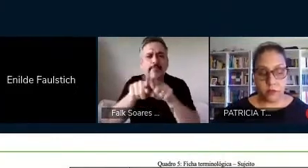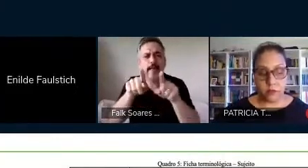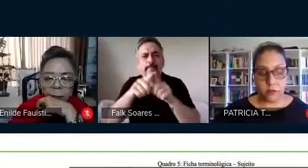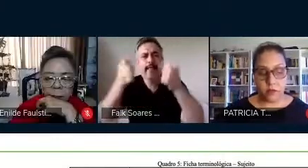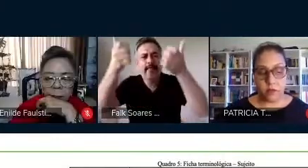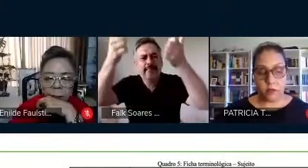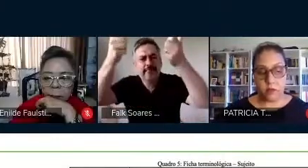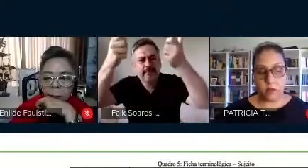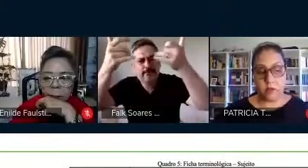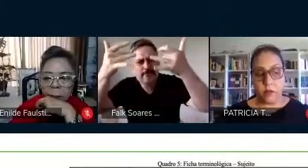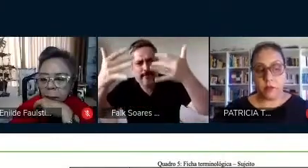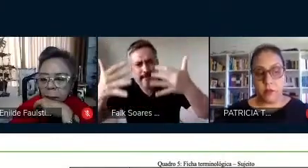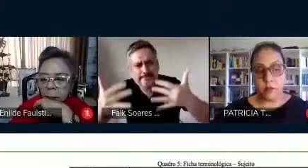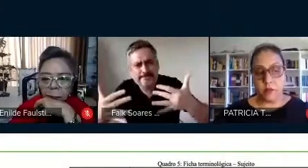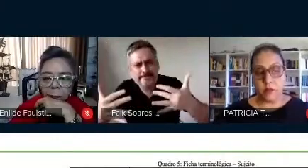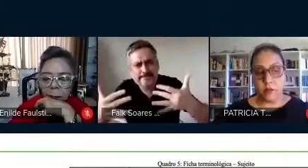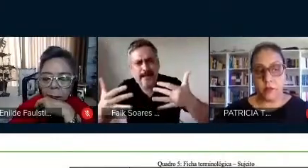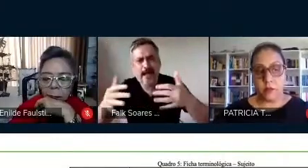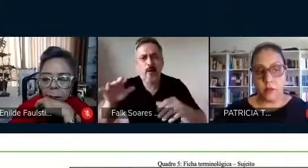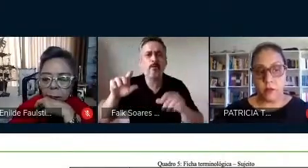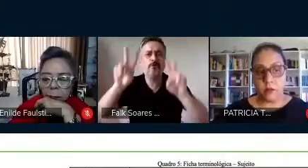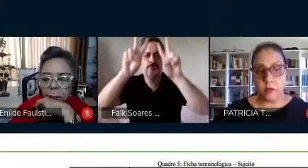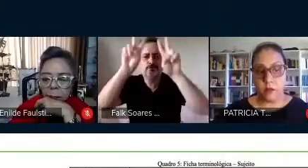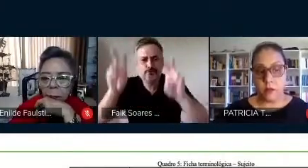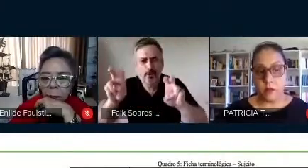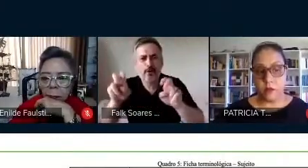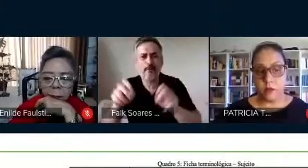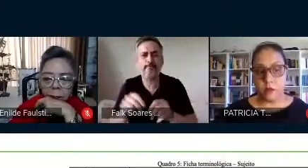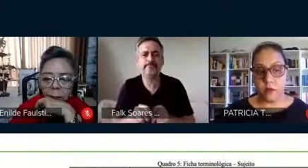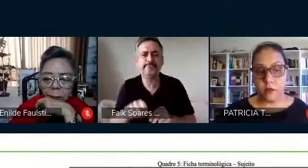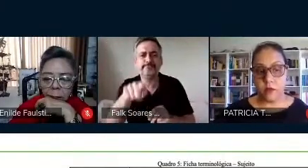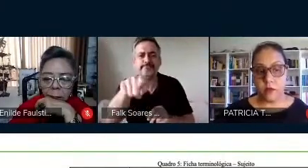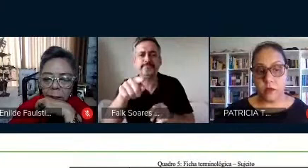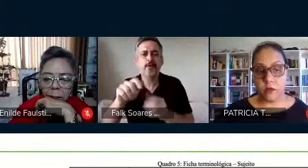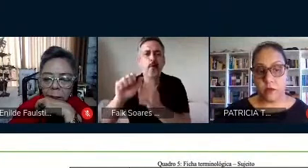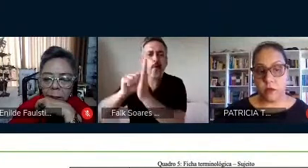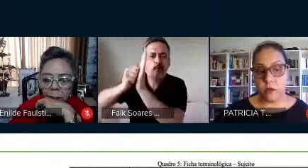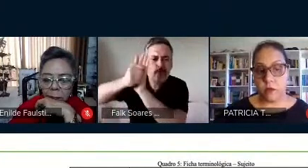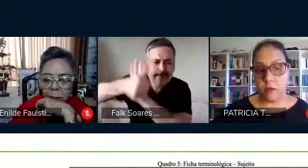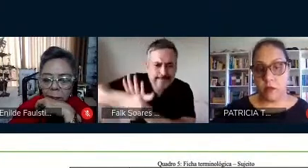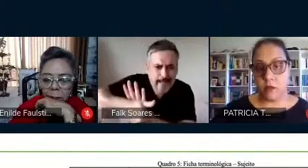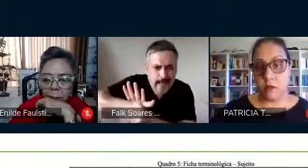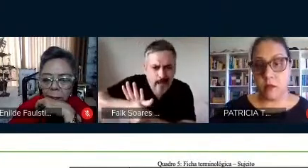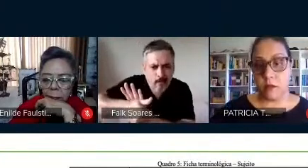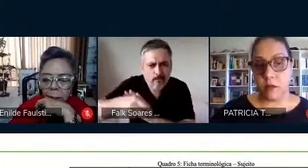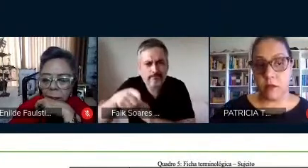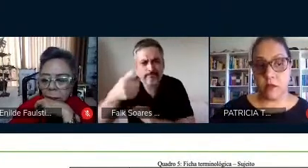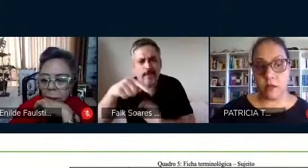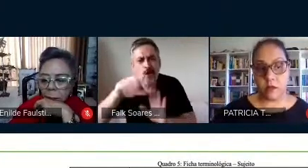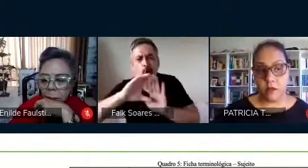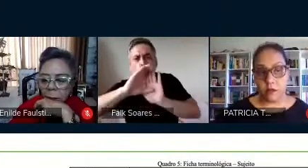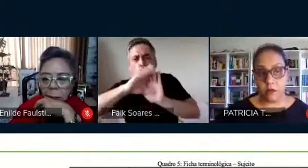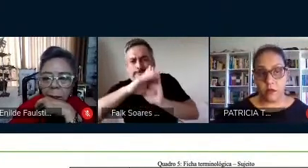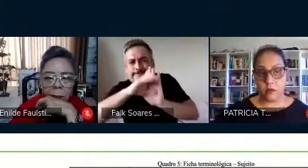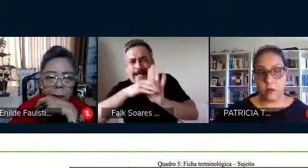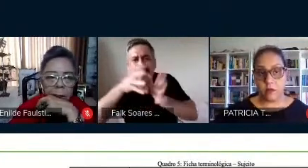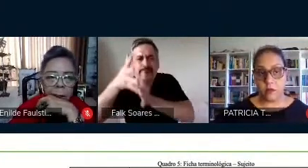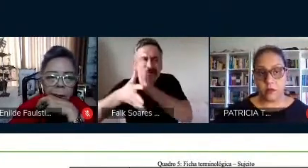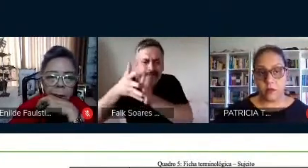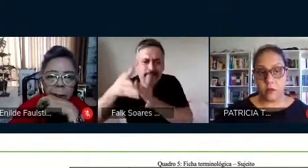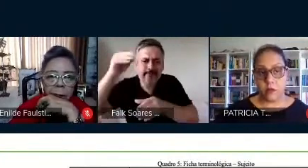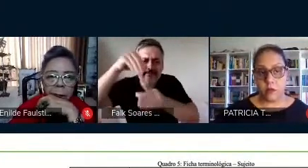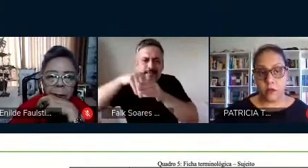ficha terminológica, da apresentação. Temos a apresentação de sujeito, a ilustração, o parâmetro que